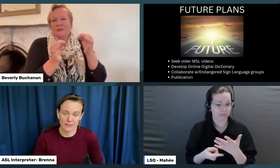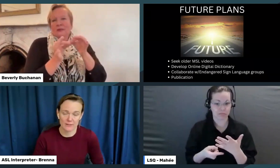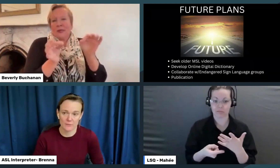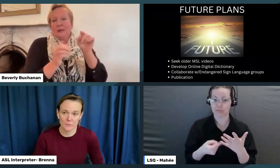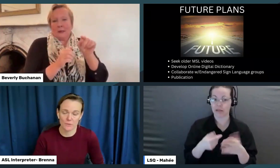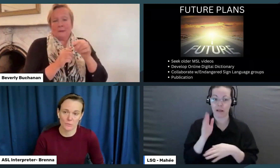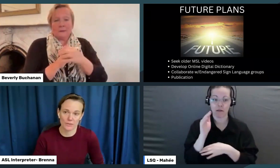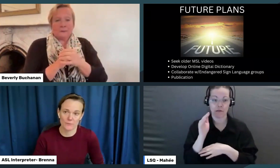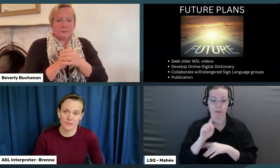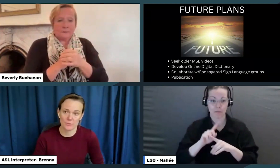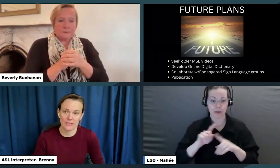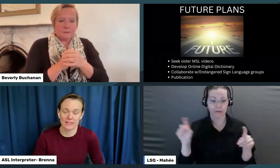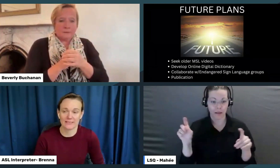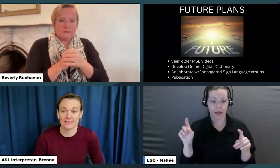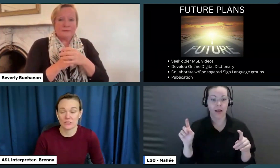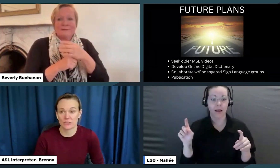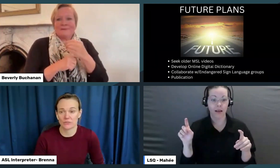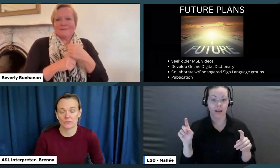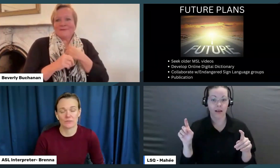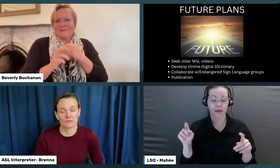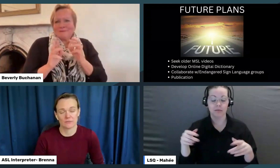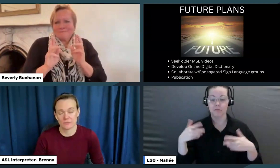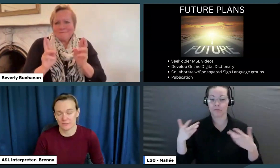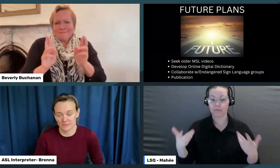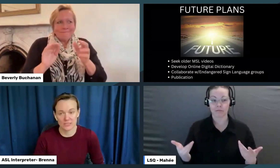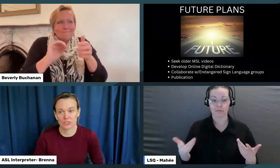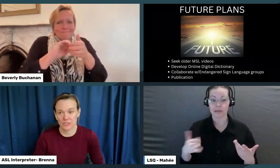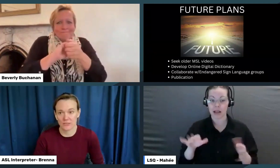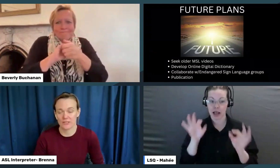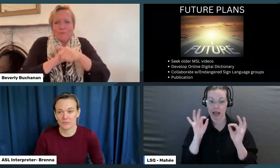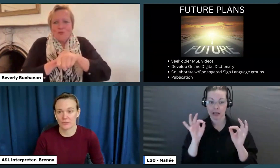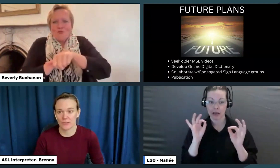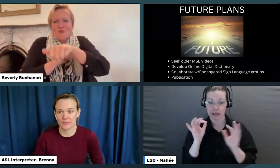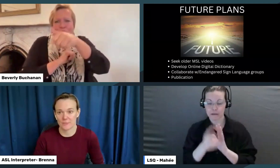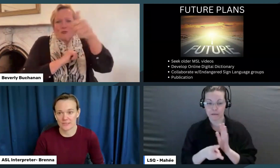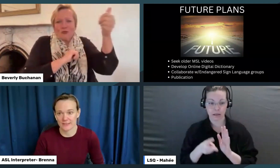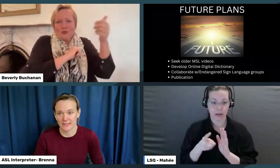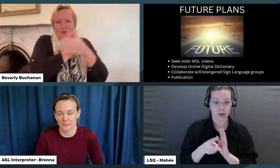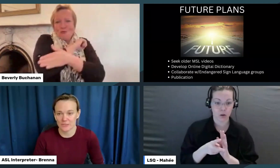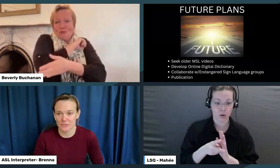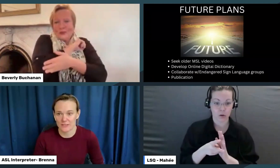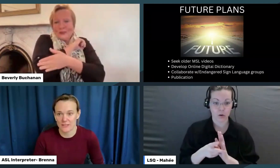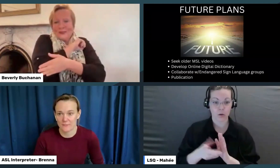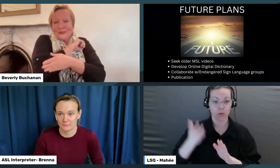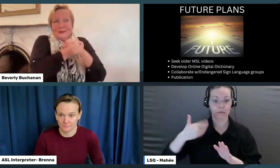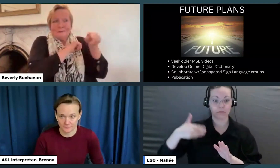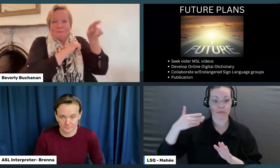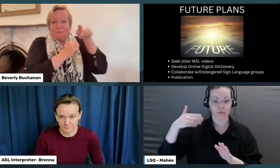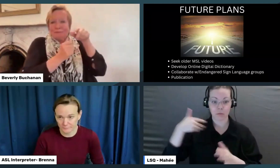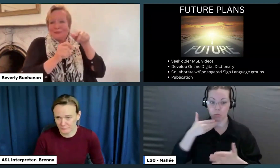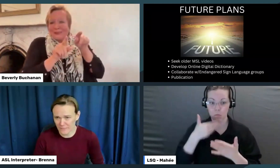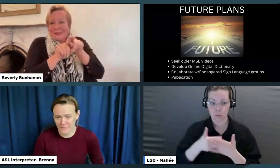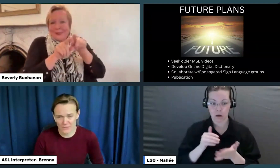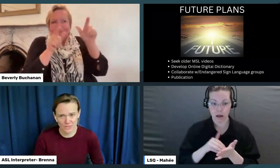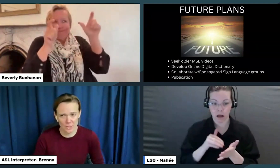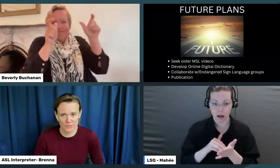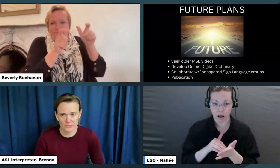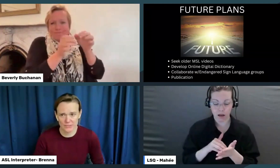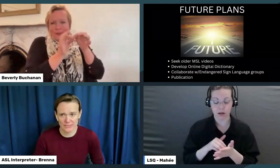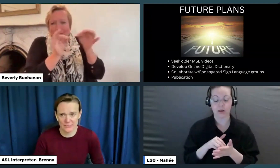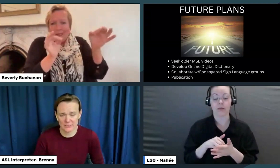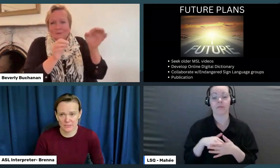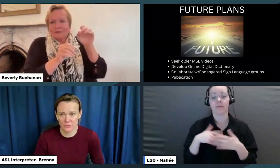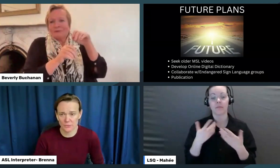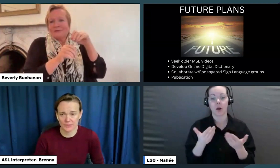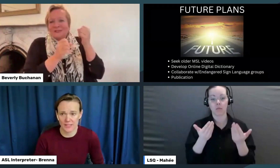façon numérique. Et donc, ce qui nous a permis d'avoir des dictionnaires numériques, si c'est cela. Et donc, c'est la